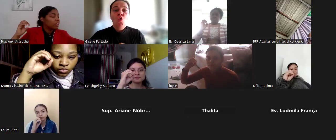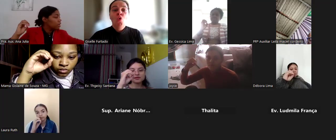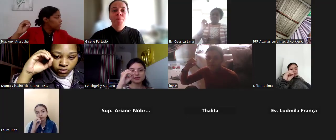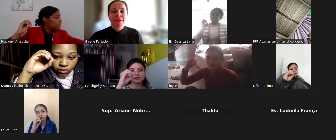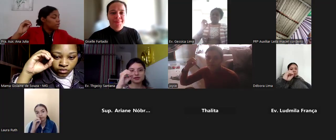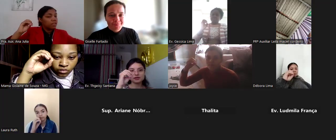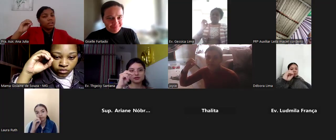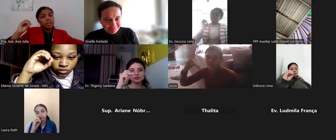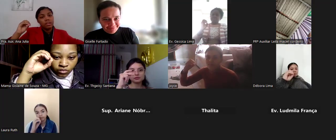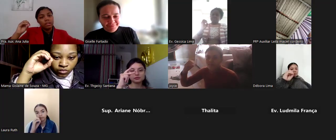O P.